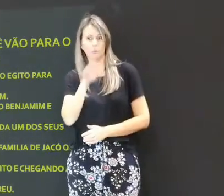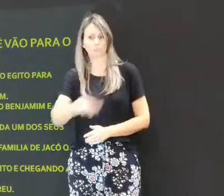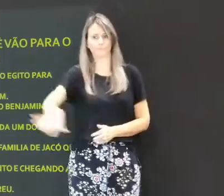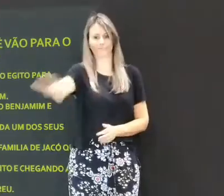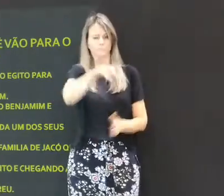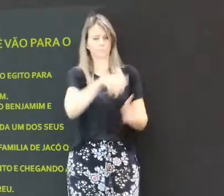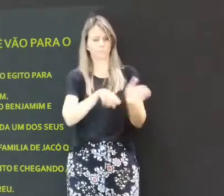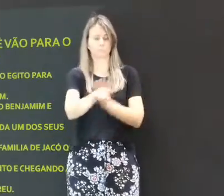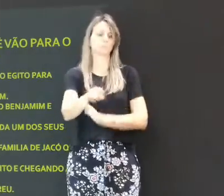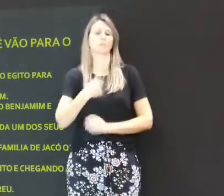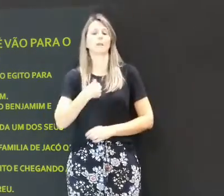para os irmãos.